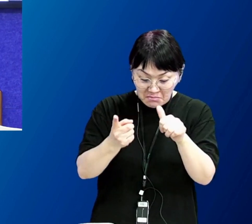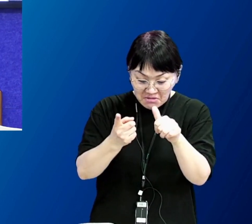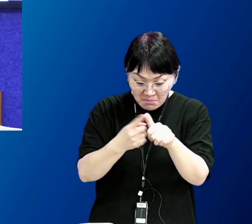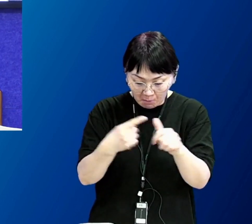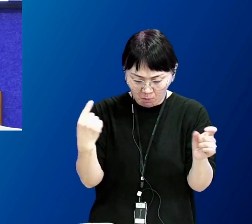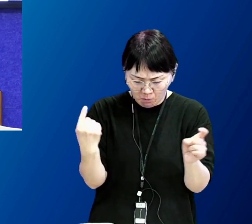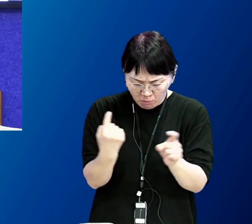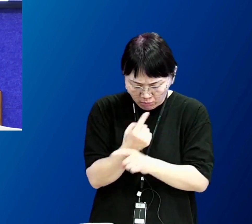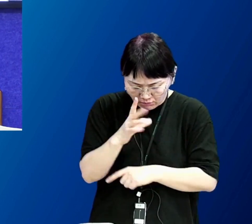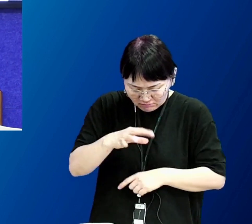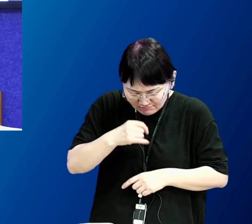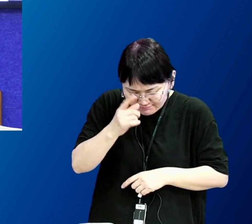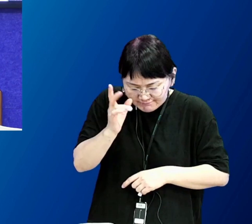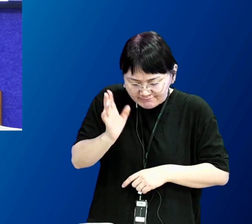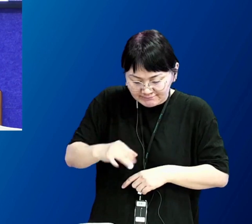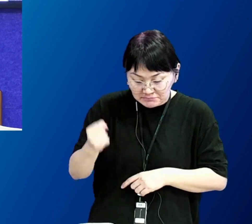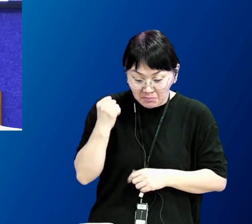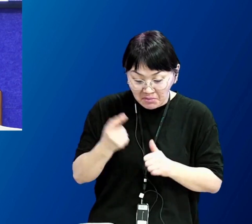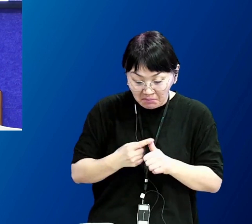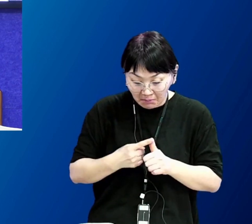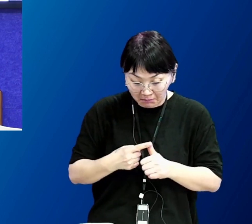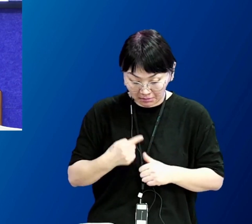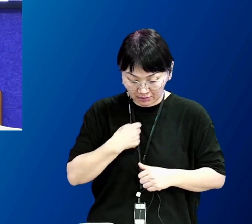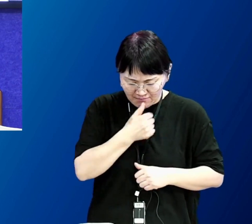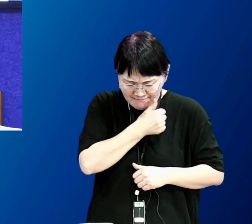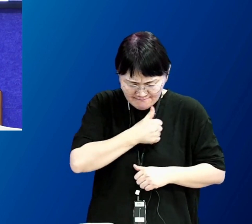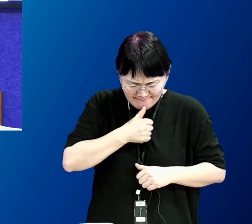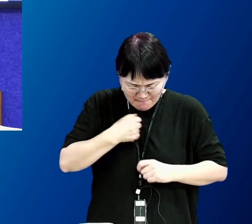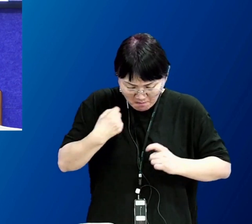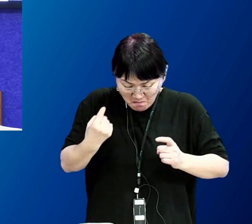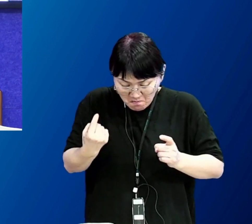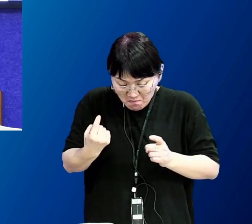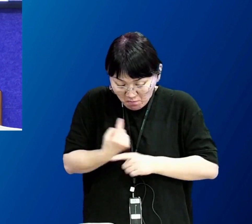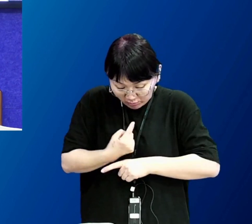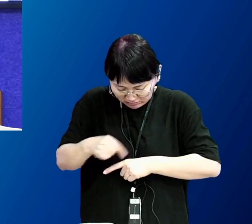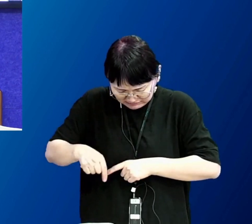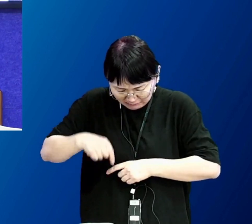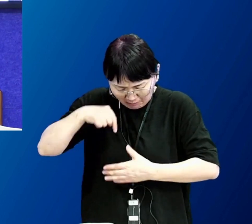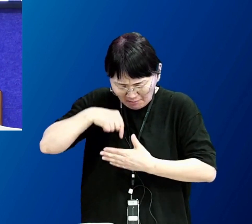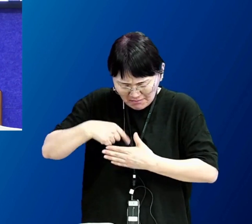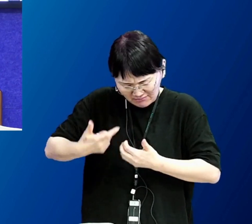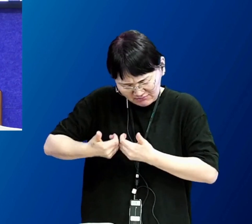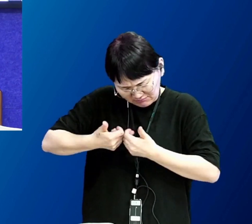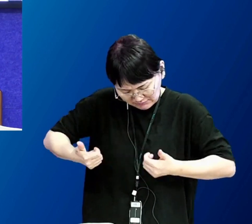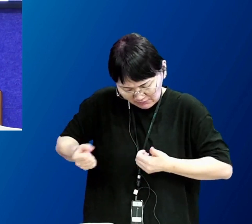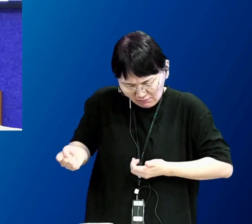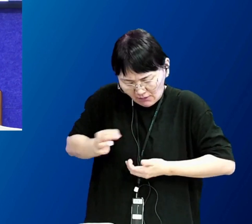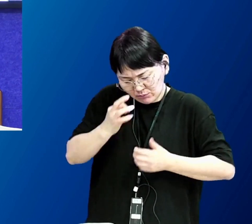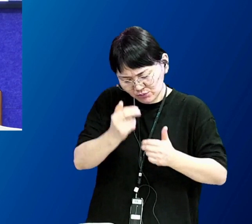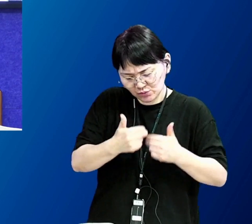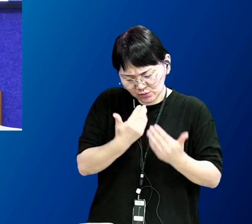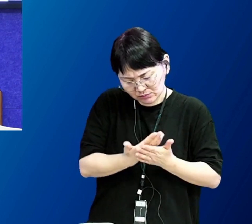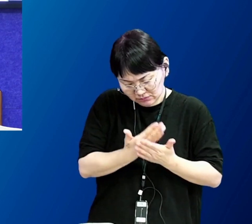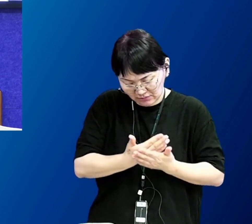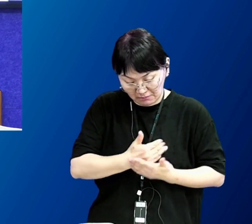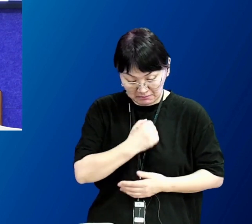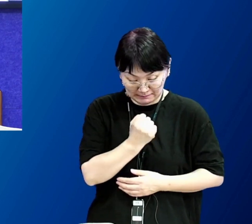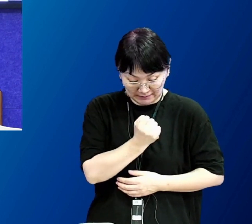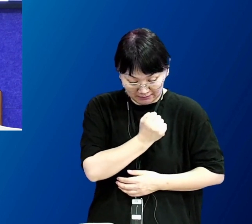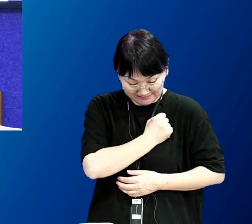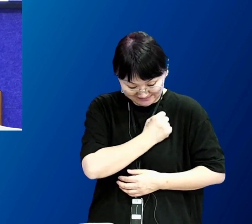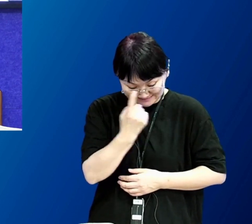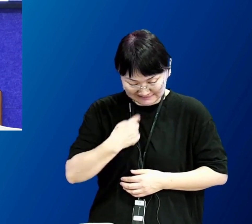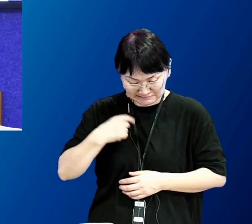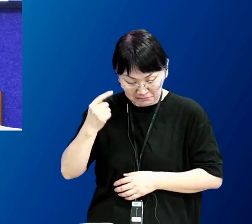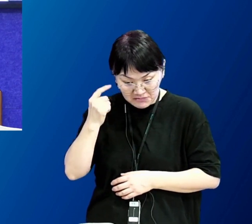힘부로가 우하르차트회 남아에게 노슬럭츤 부로노다스 앵그지로다지 문자르차 사나타